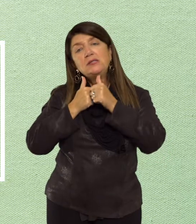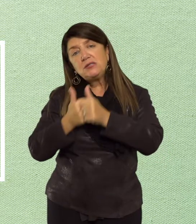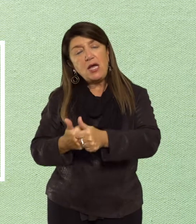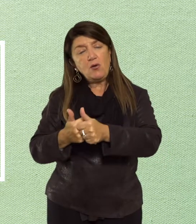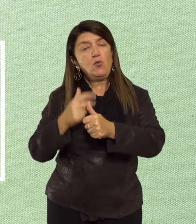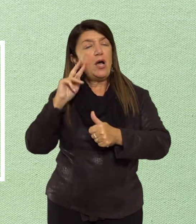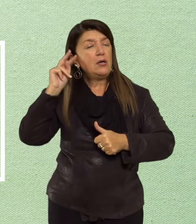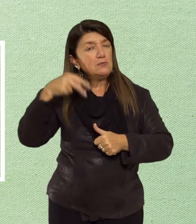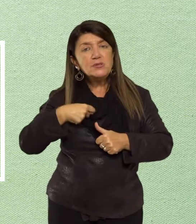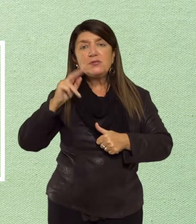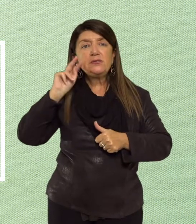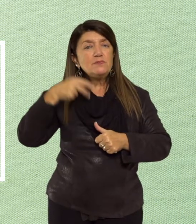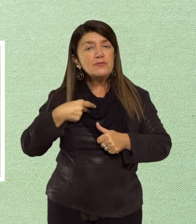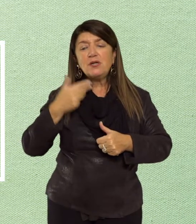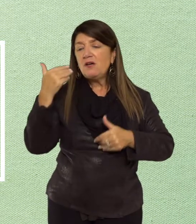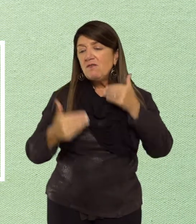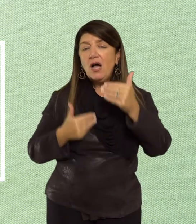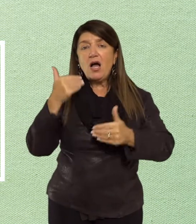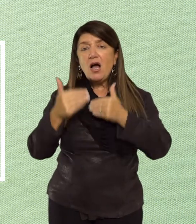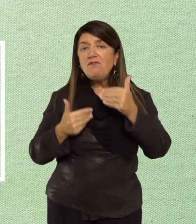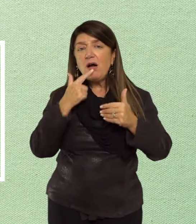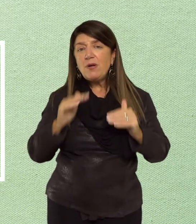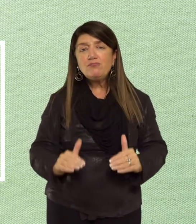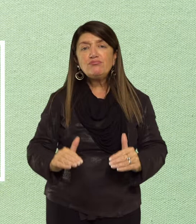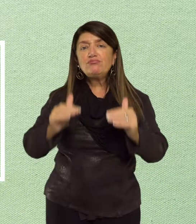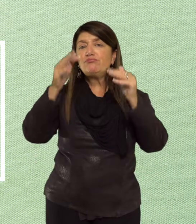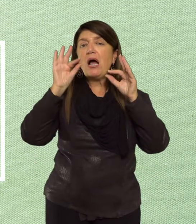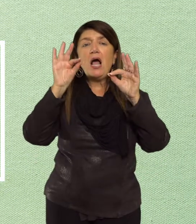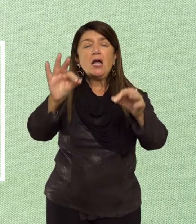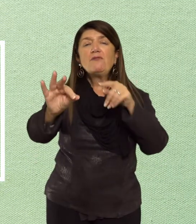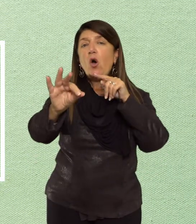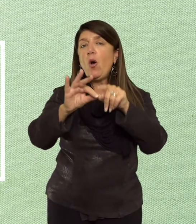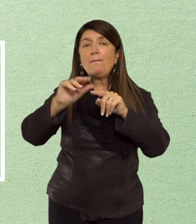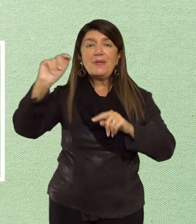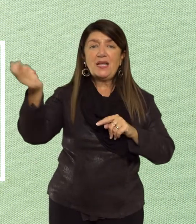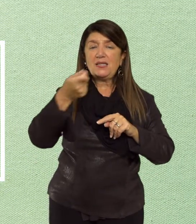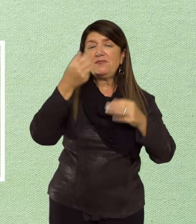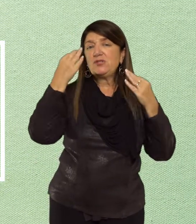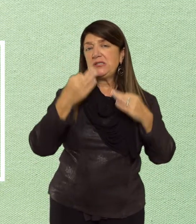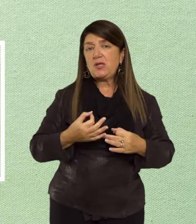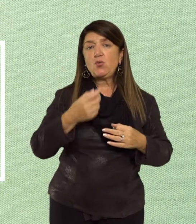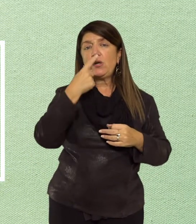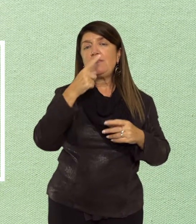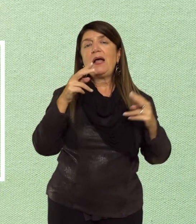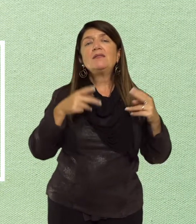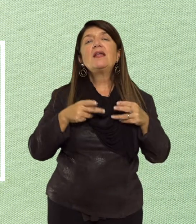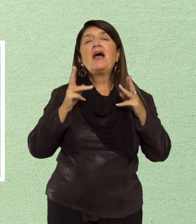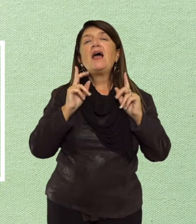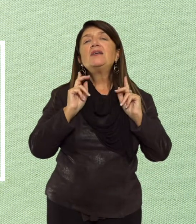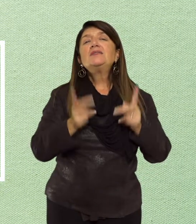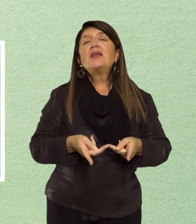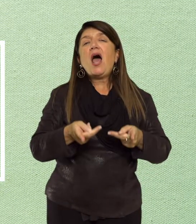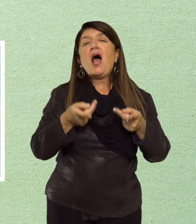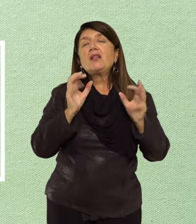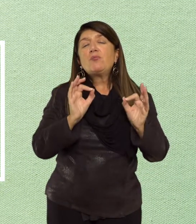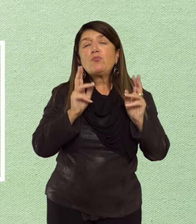degli obiettivi e provare delle emozioni uniche e indimenticabili. Quindi magari incontrerai anche tanta gente sulla strada che ti mette i bastoni tra le